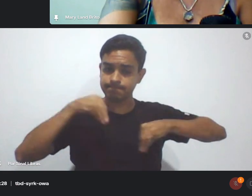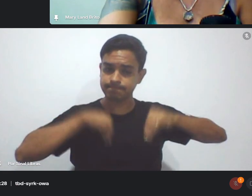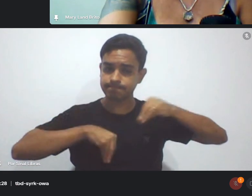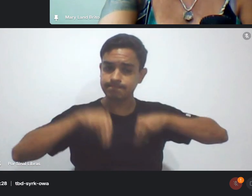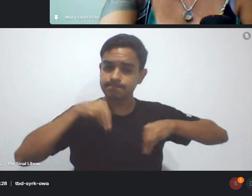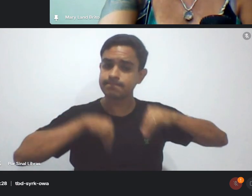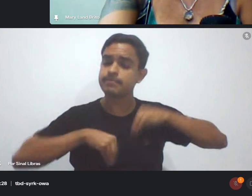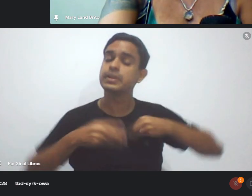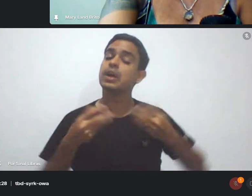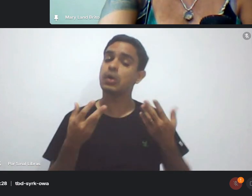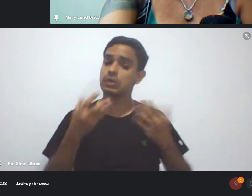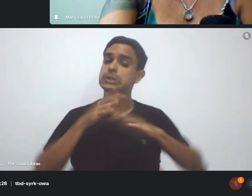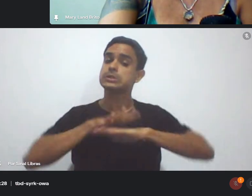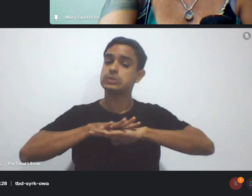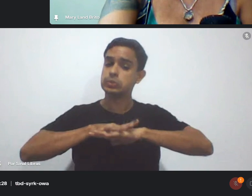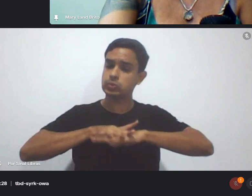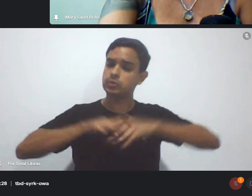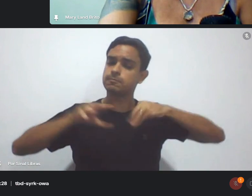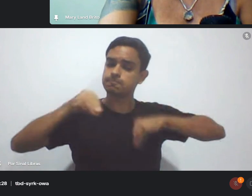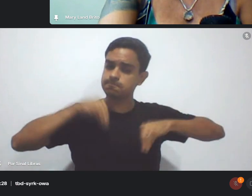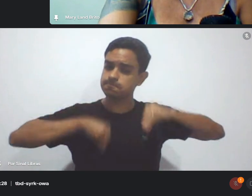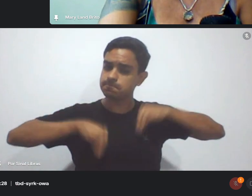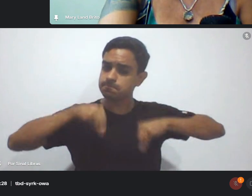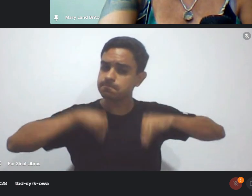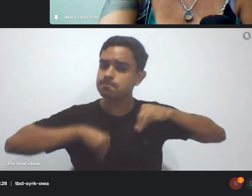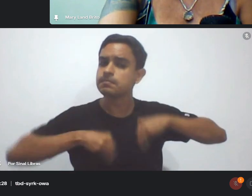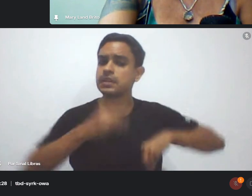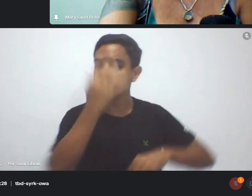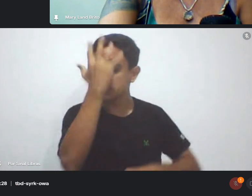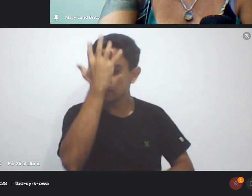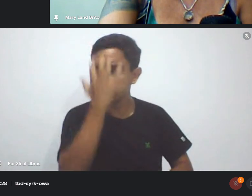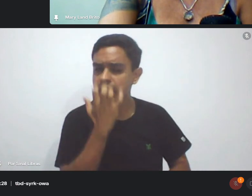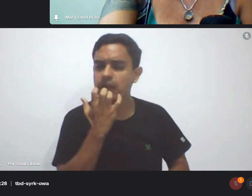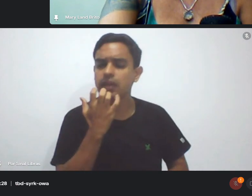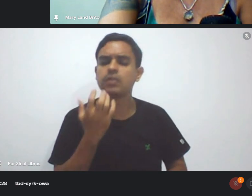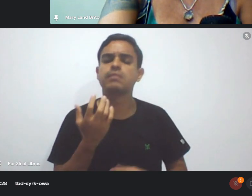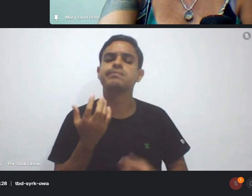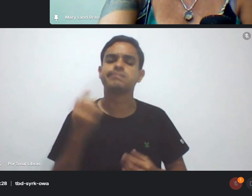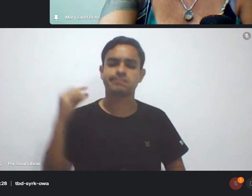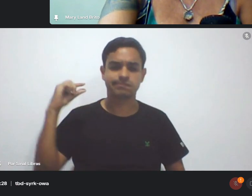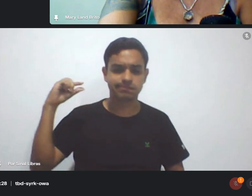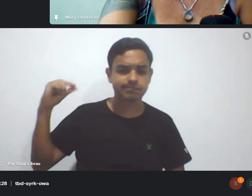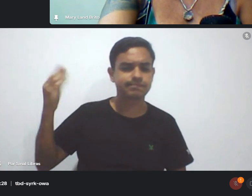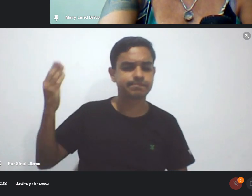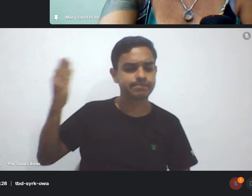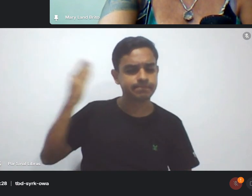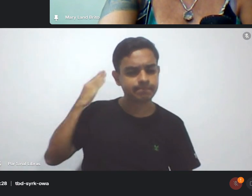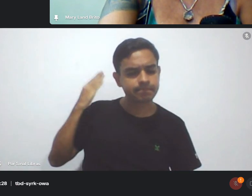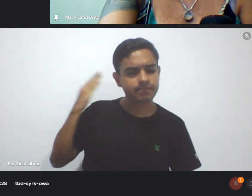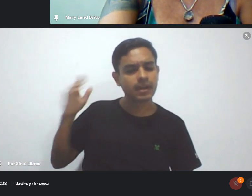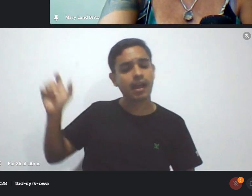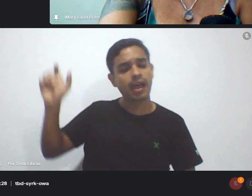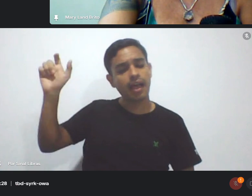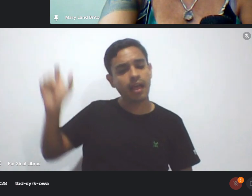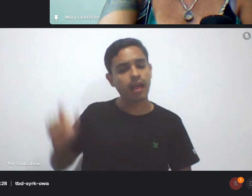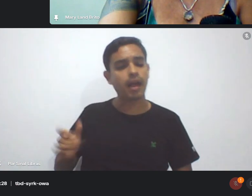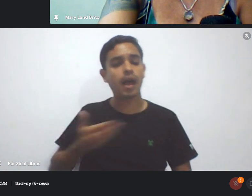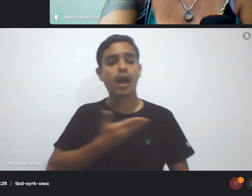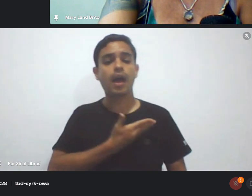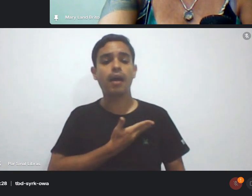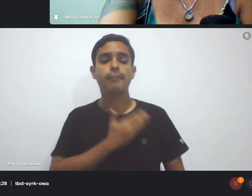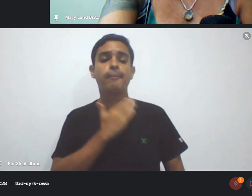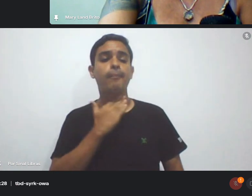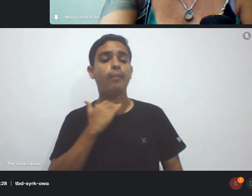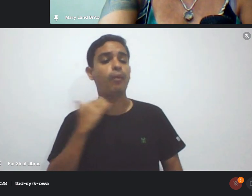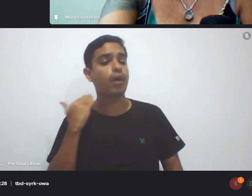sério. E eu perdi recentemente uma amiga muito importante na minha vida por causa desse